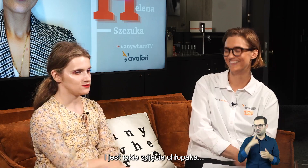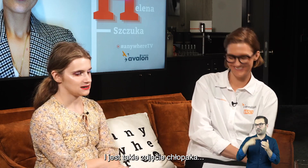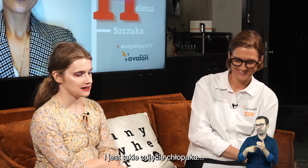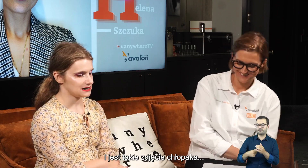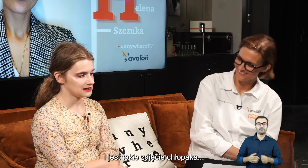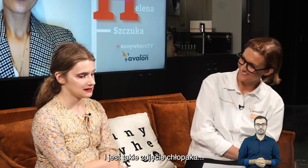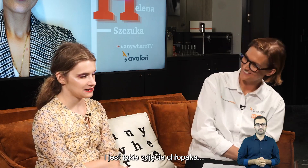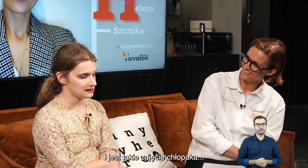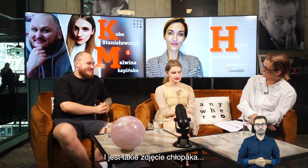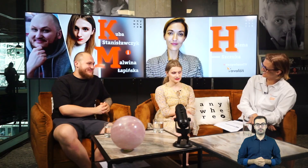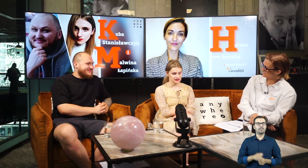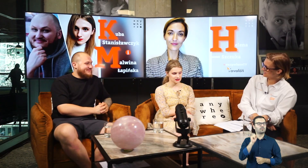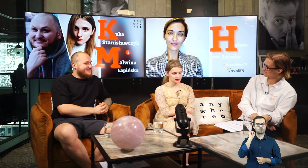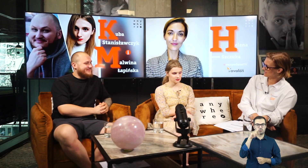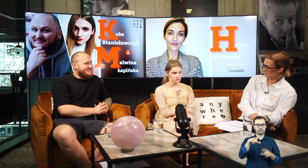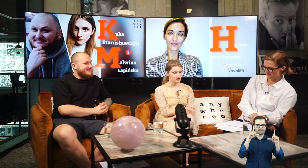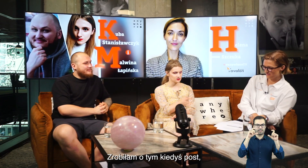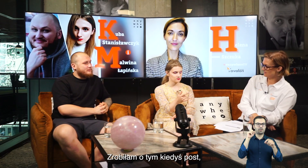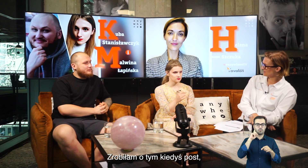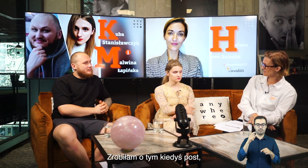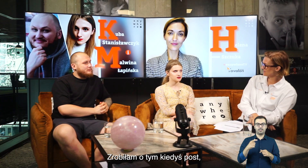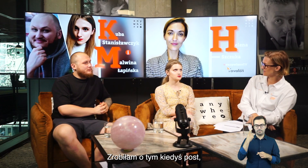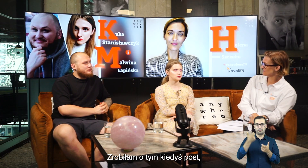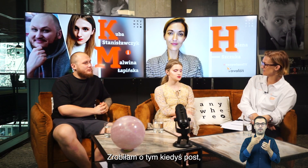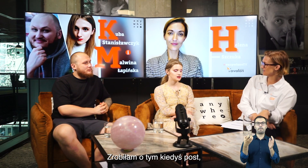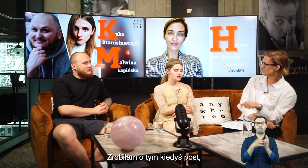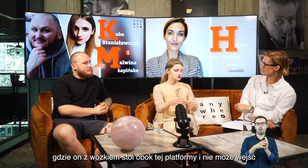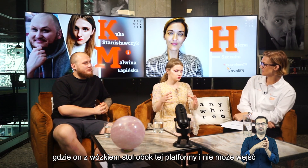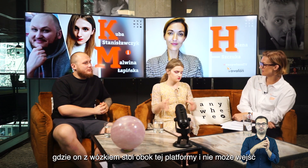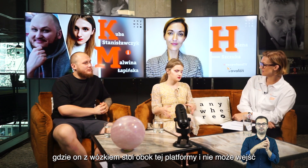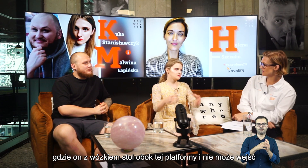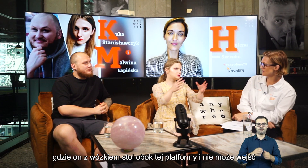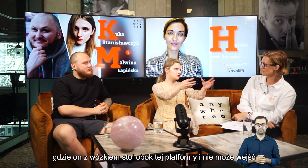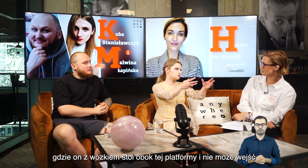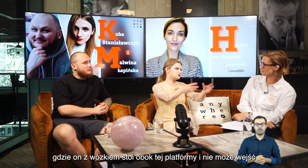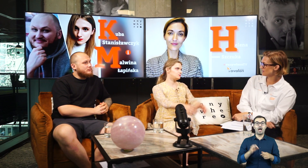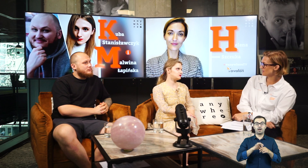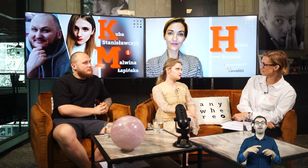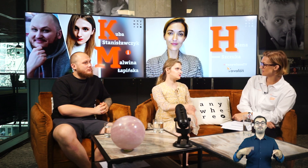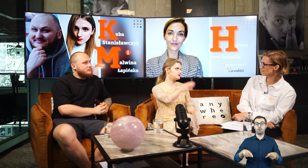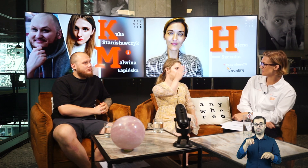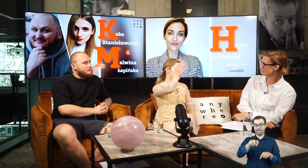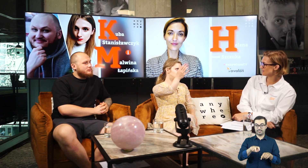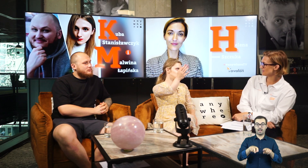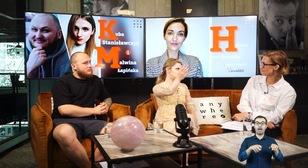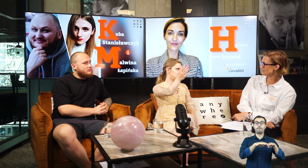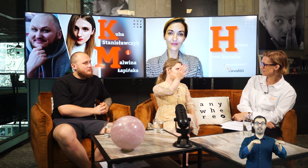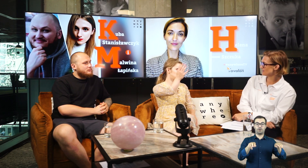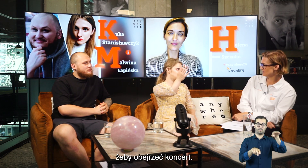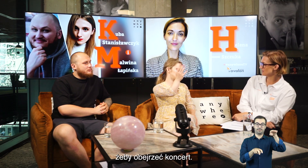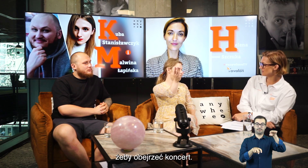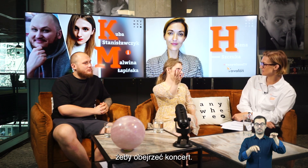takie właśnie zdjęcie chłopaka, ja robiłam o tym kiedyś post, gdzie on z wózkiem stoi obok tej platformy i nie